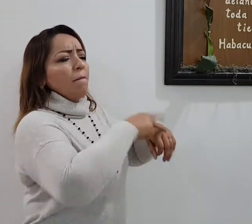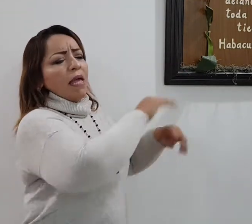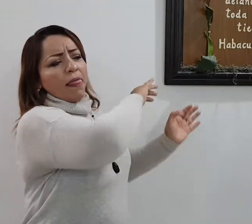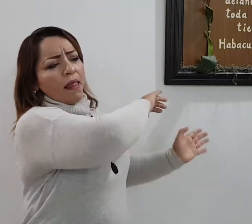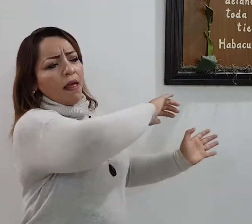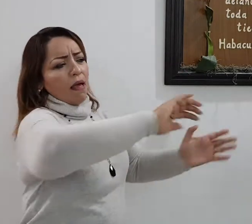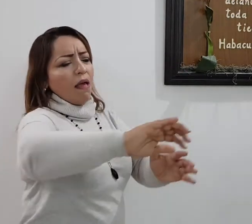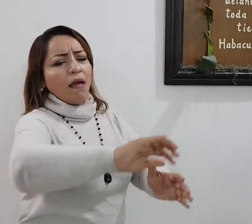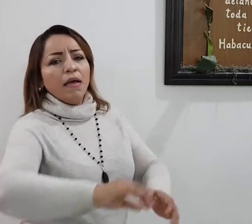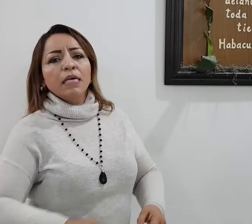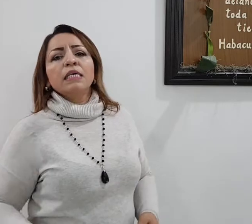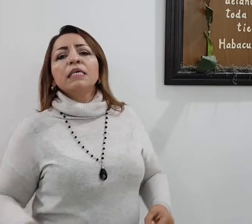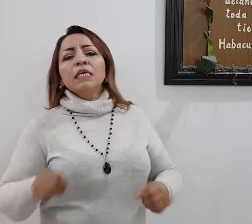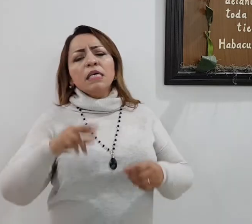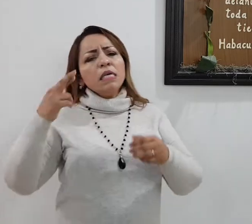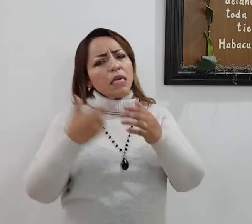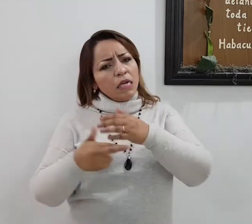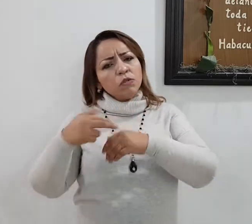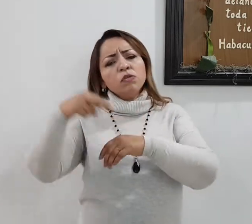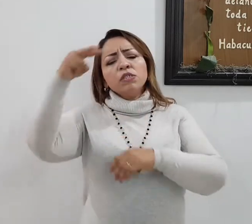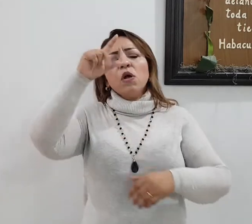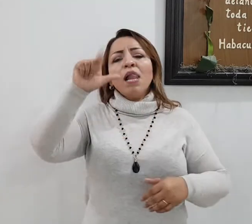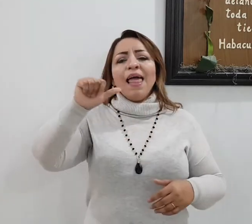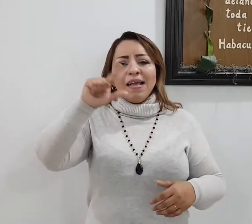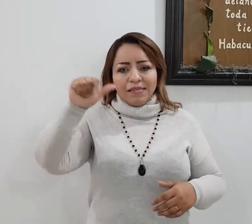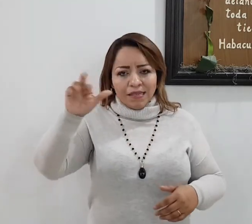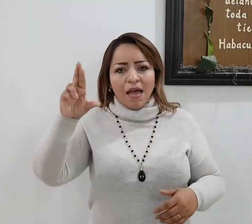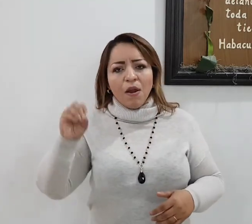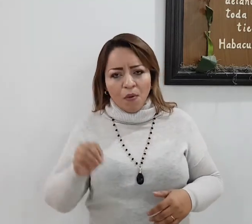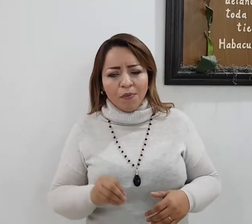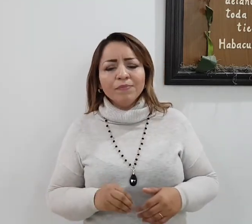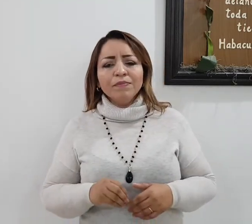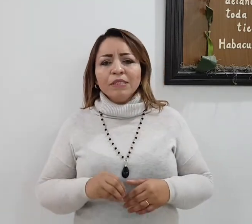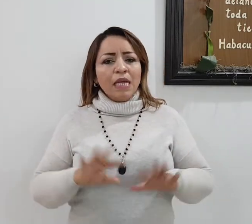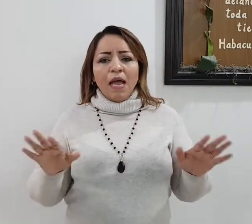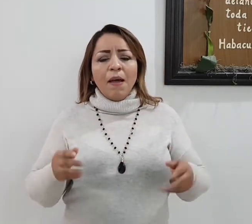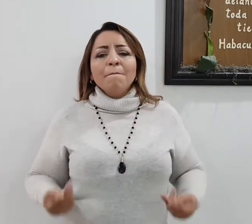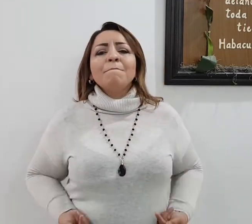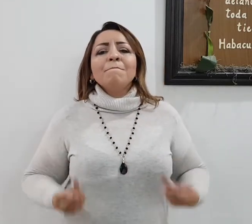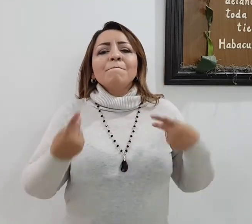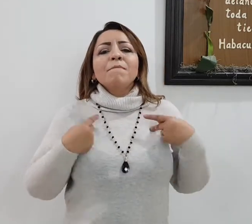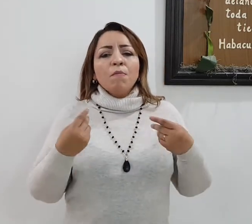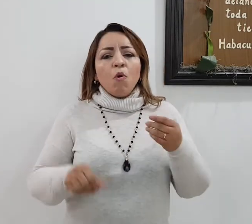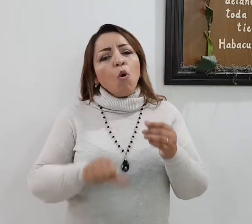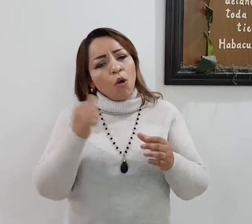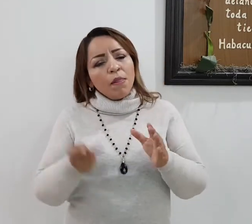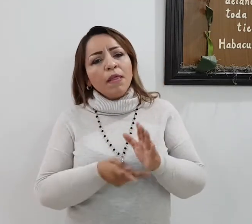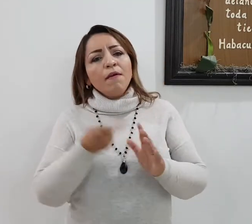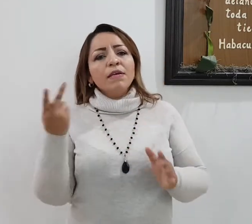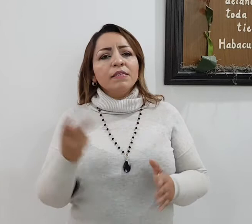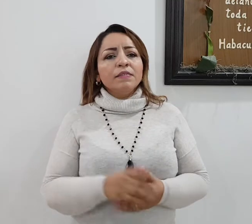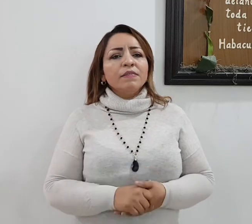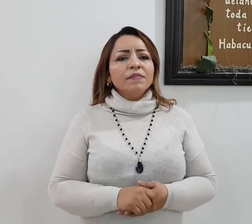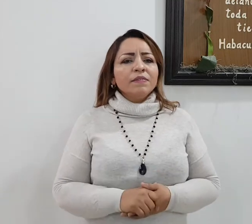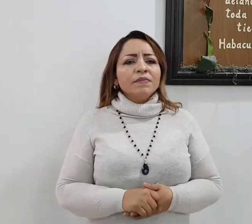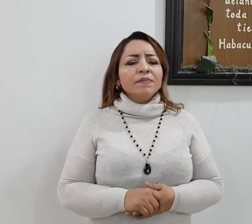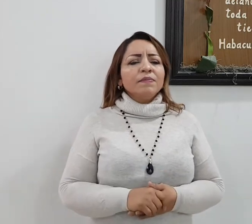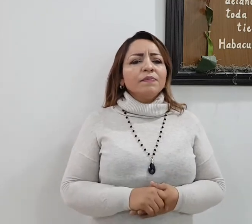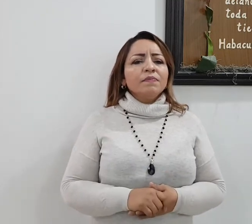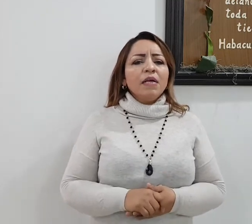que va a encontrar. Vaya y quite la piedra y Dios le promete levantar al muerto. Entonces, ¿qué hay imposible para el Señor,